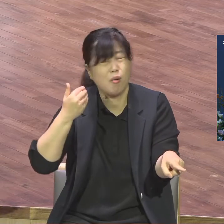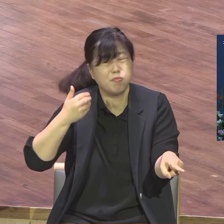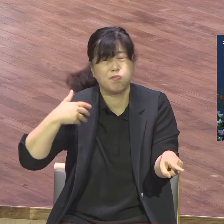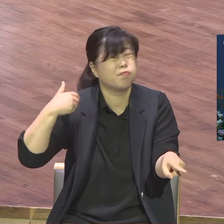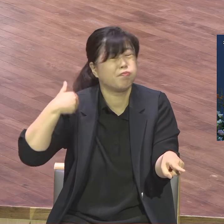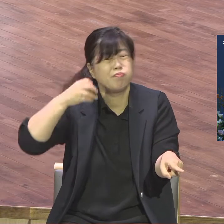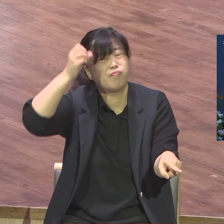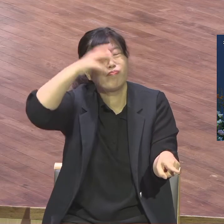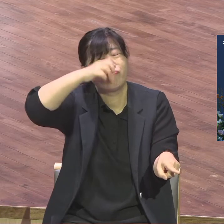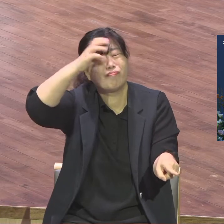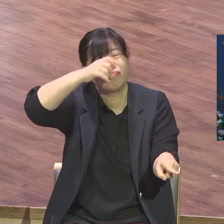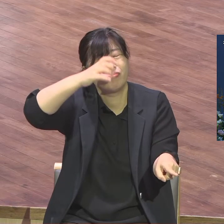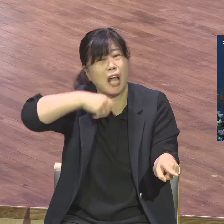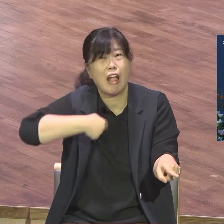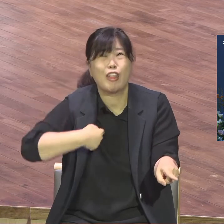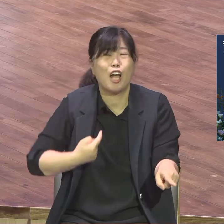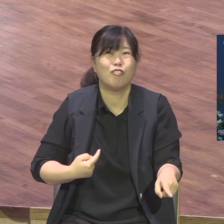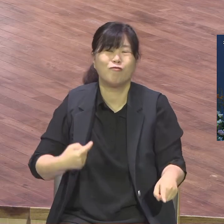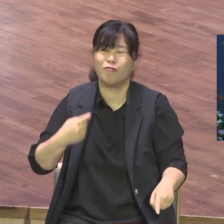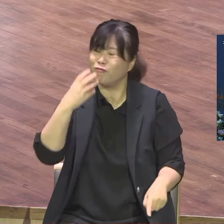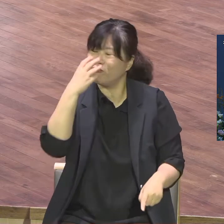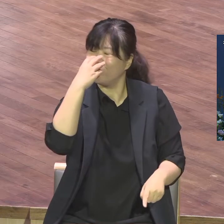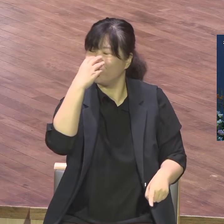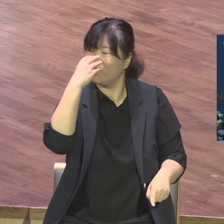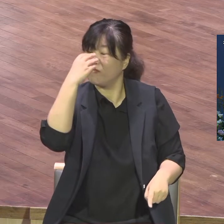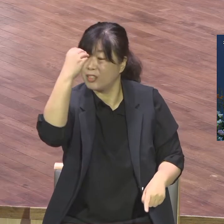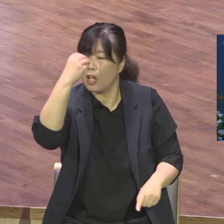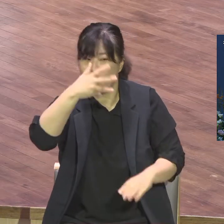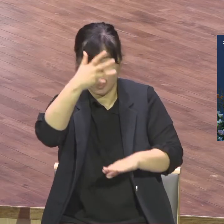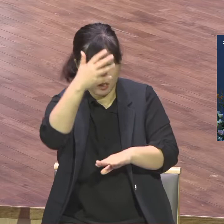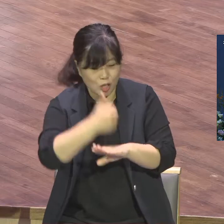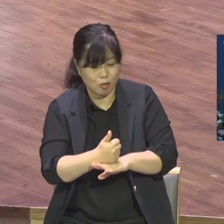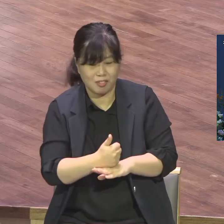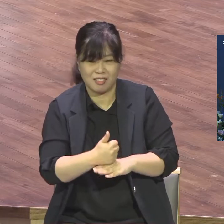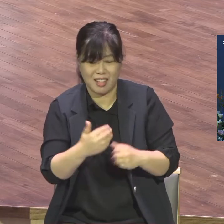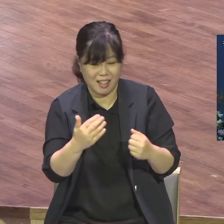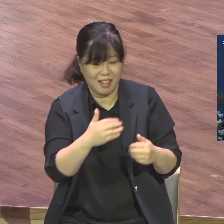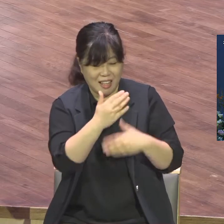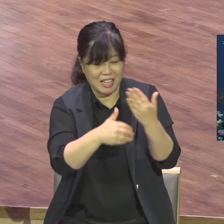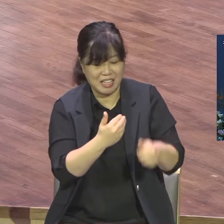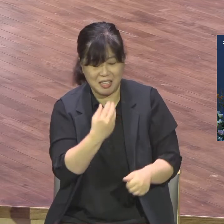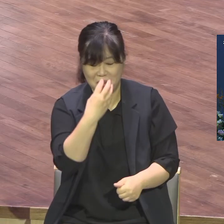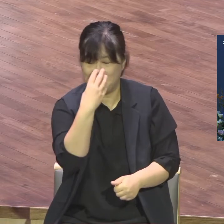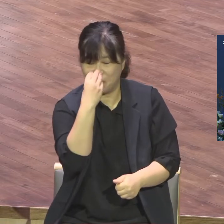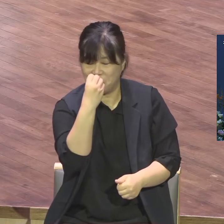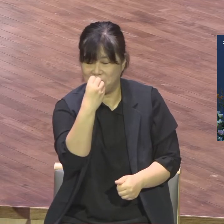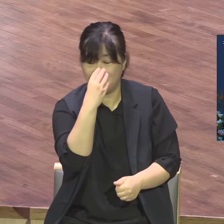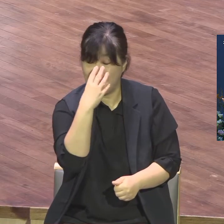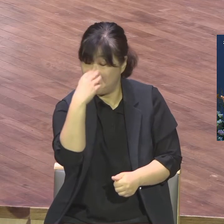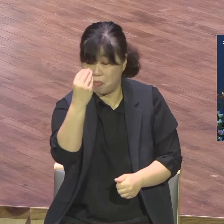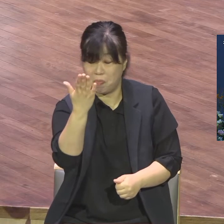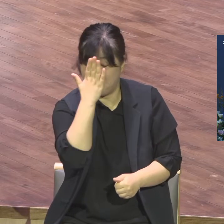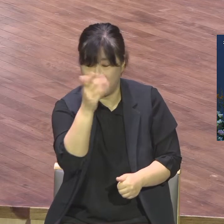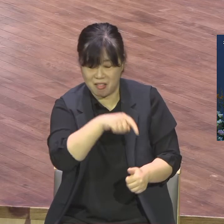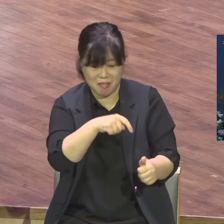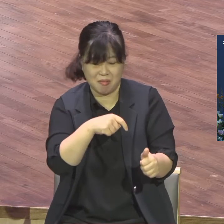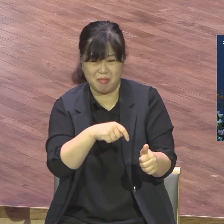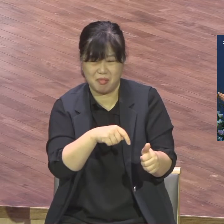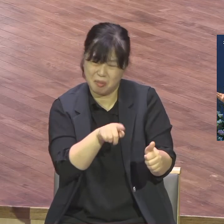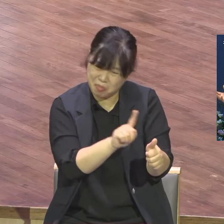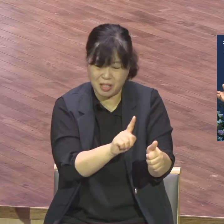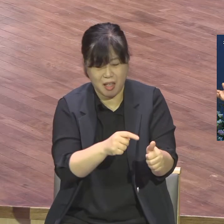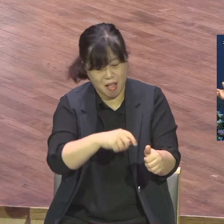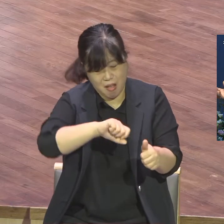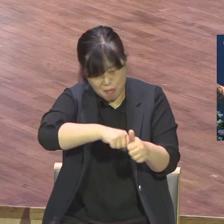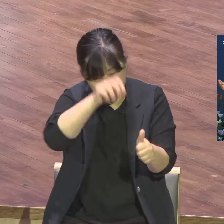온다니까요. 그래도 못 깨달아요. 참 미안하죠. 이게요. 여러분 저 워싱턴에 가보면